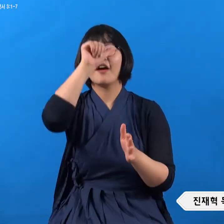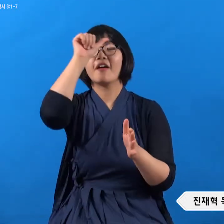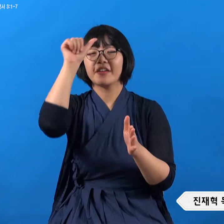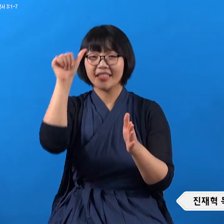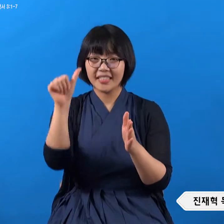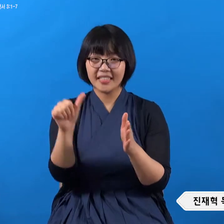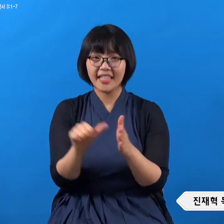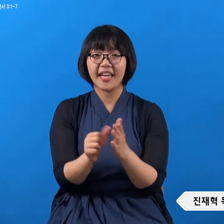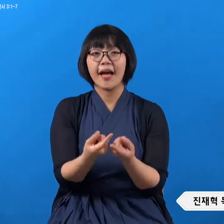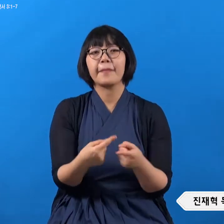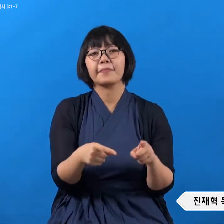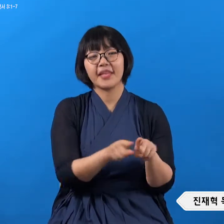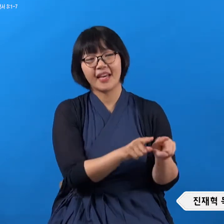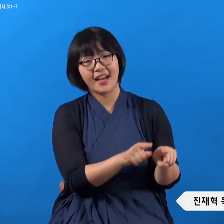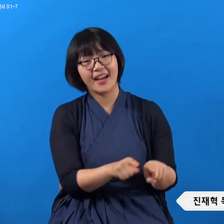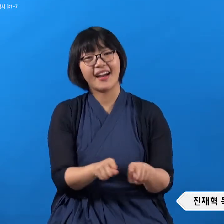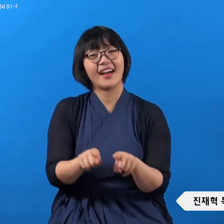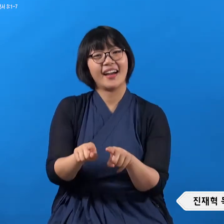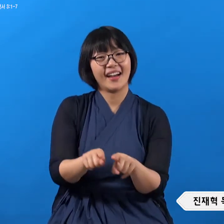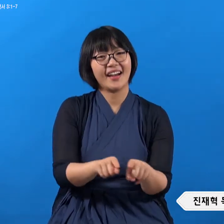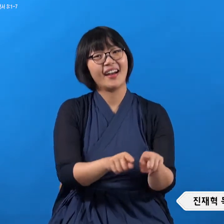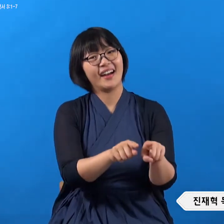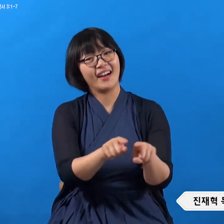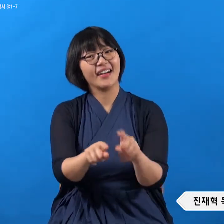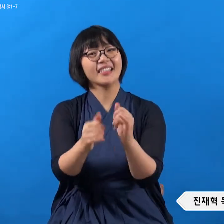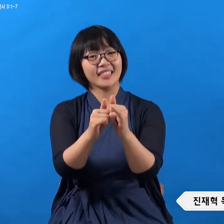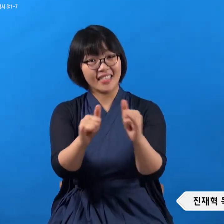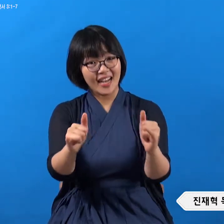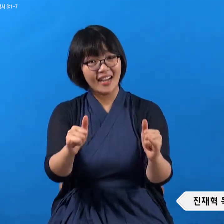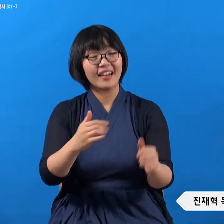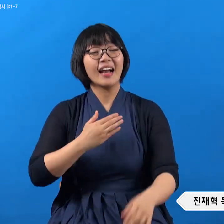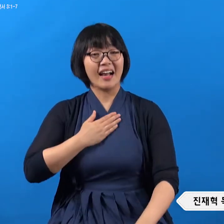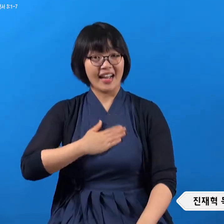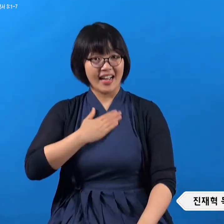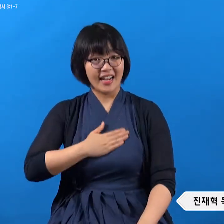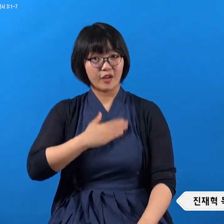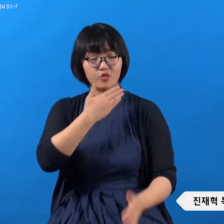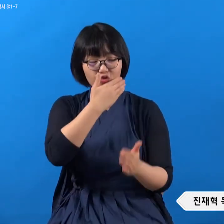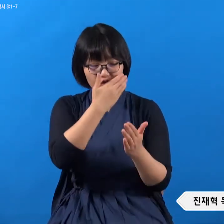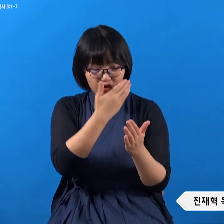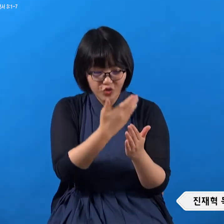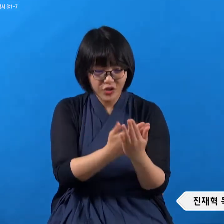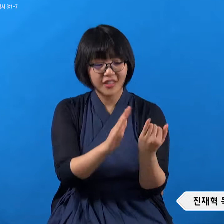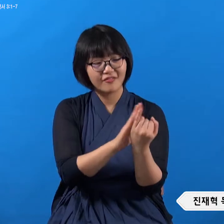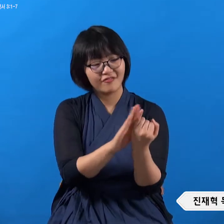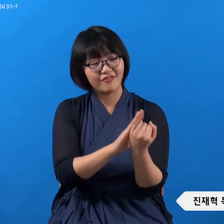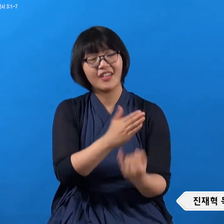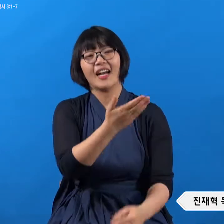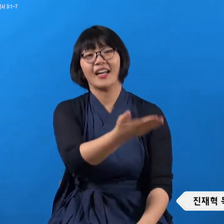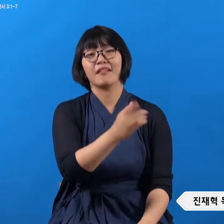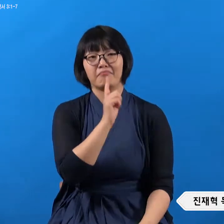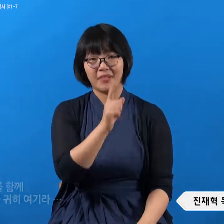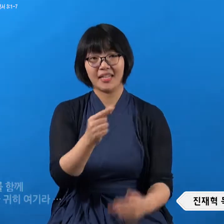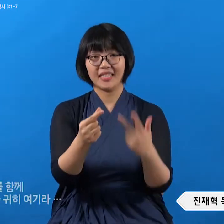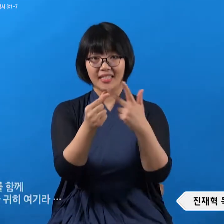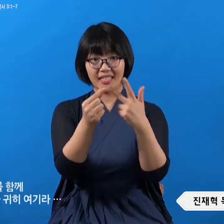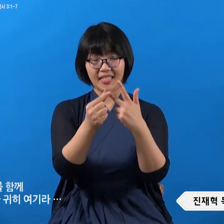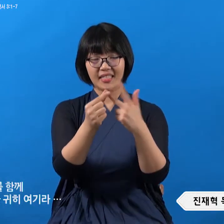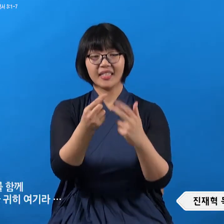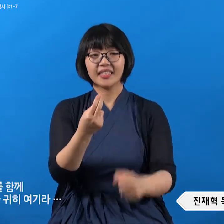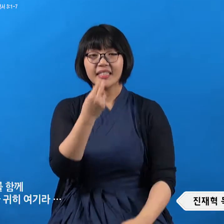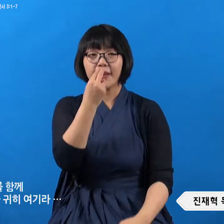알아 소중히 대하라. 성경은 말씀합니다. 7절 말씀입니다. 또